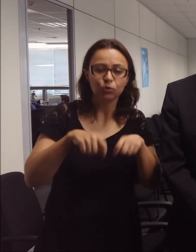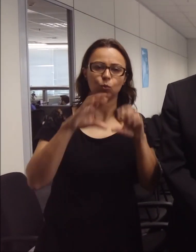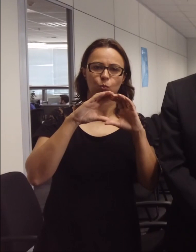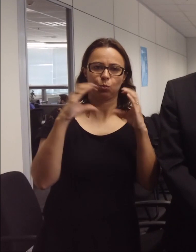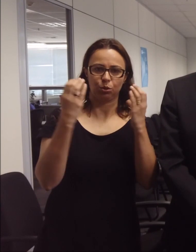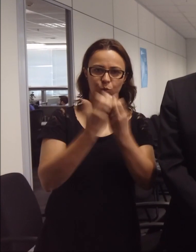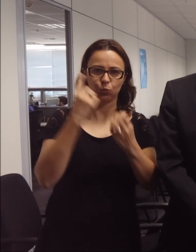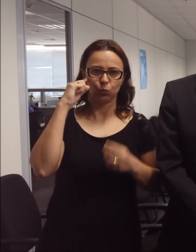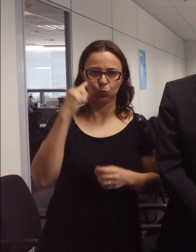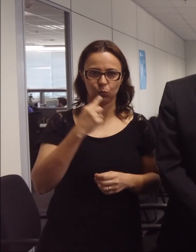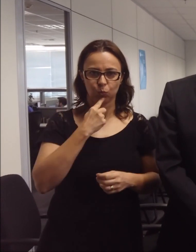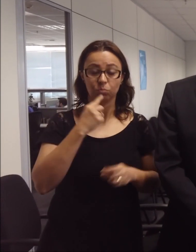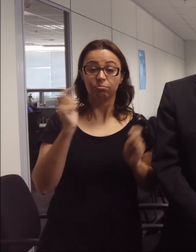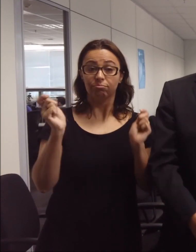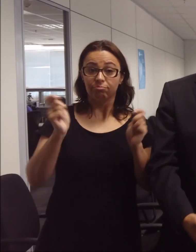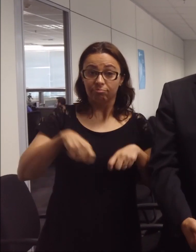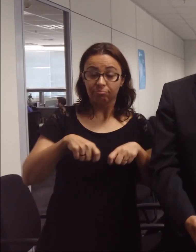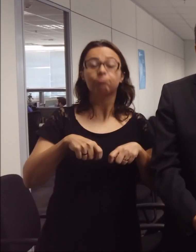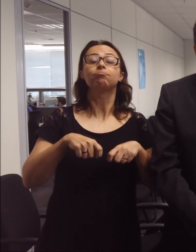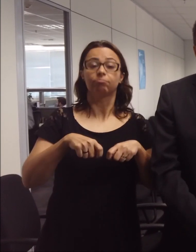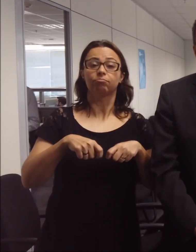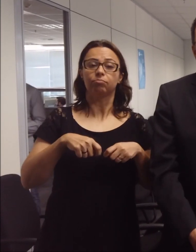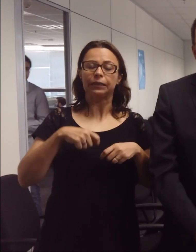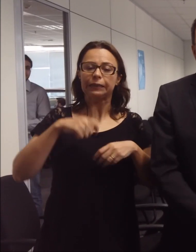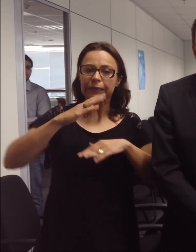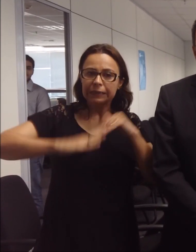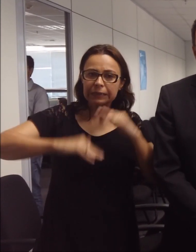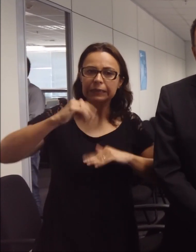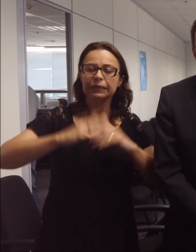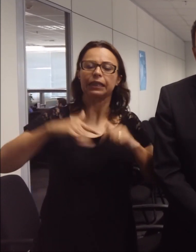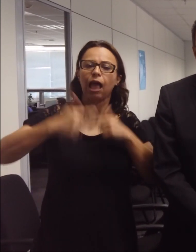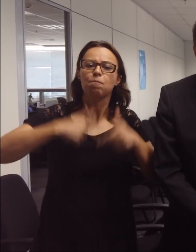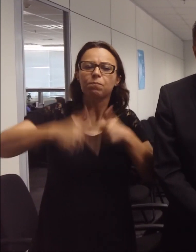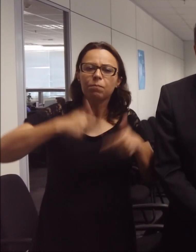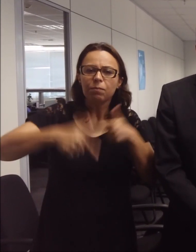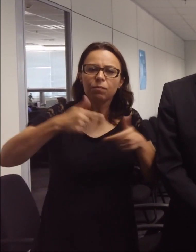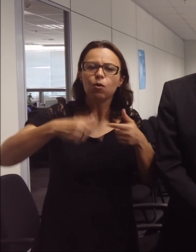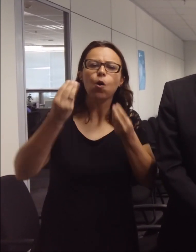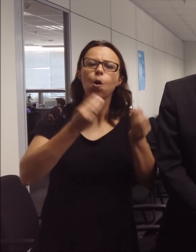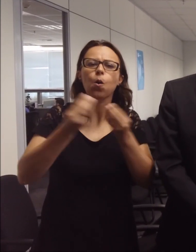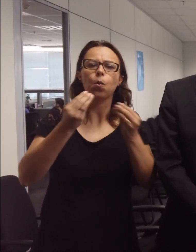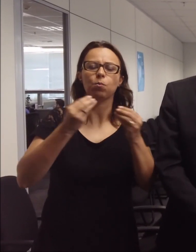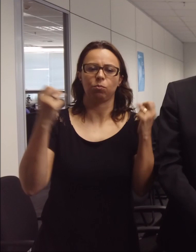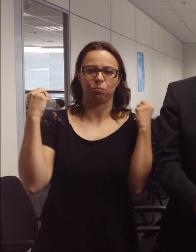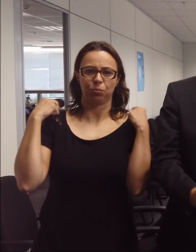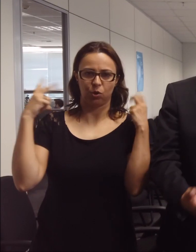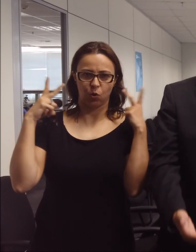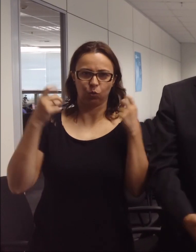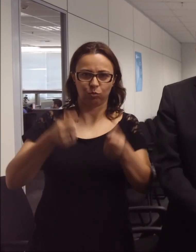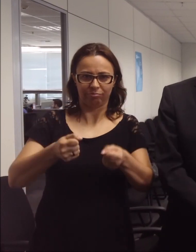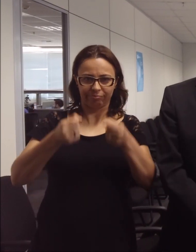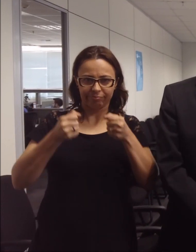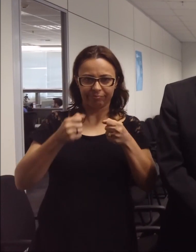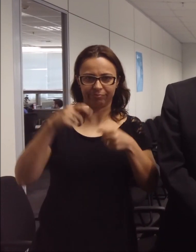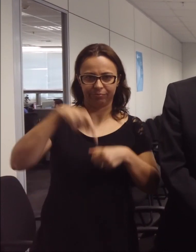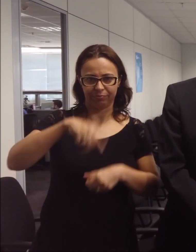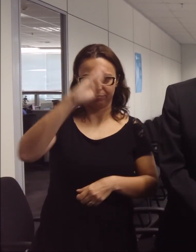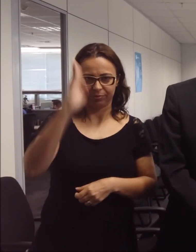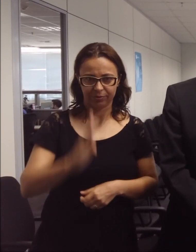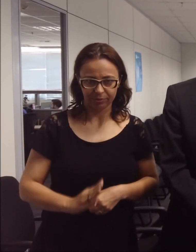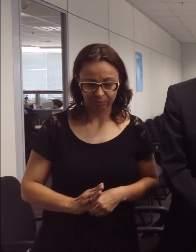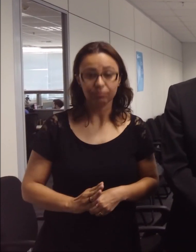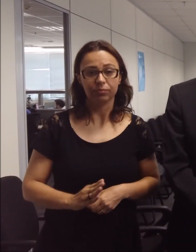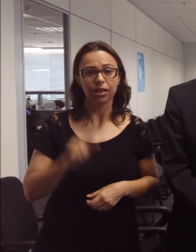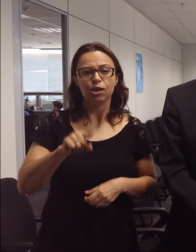comunidade surda possa exercer a atividade de piloto no Brasil. Esse processo está apenas